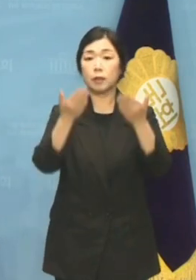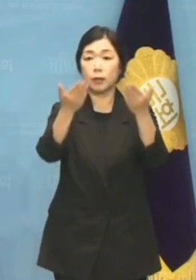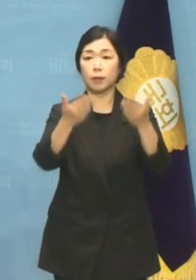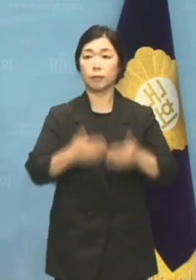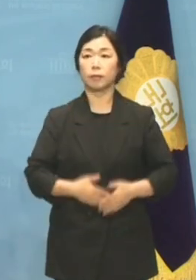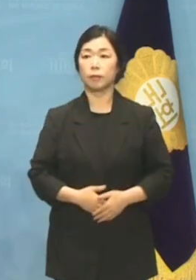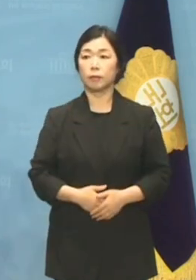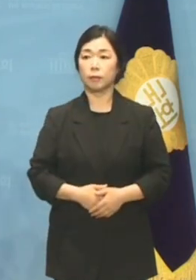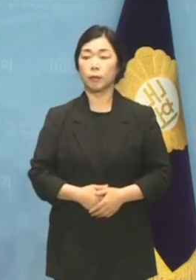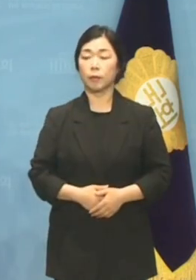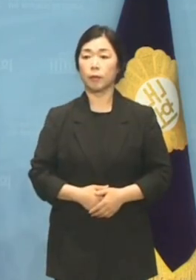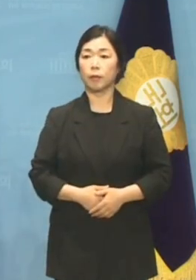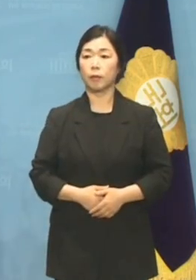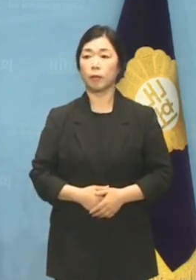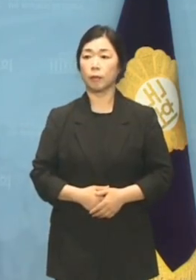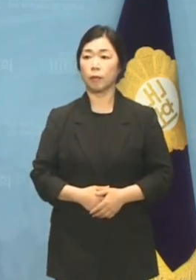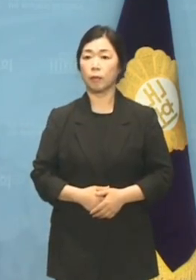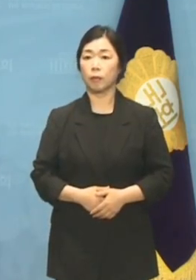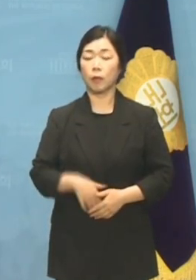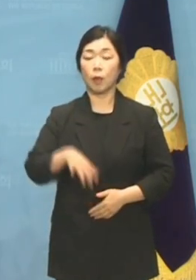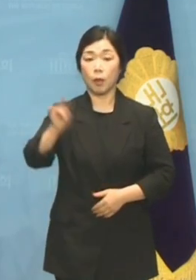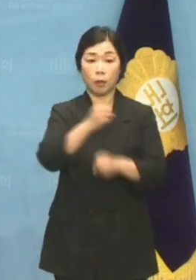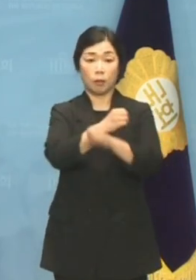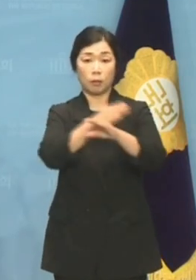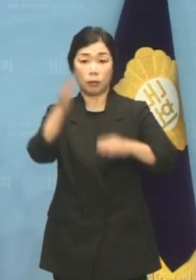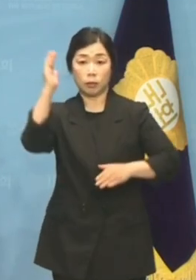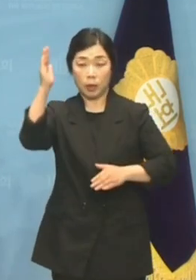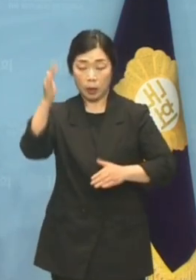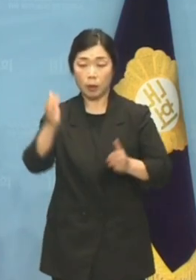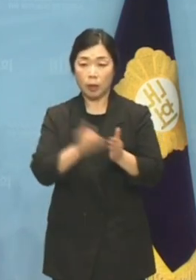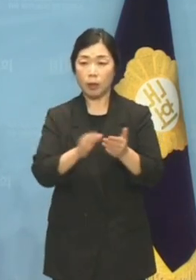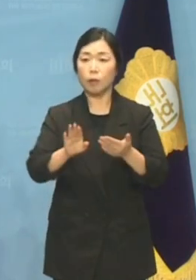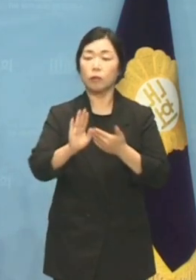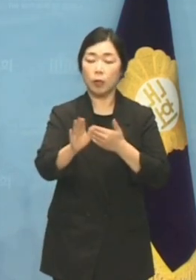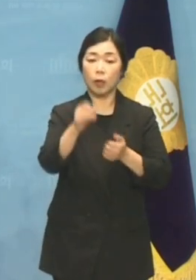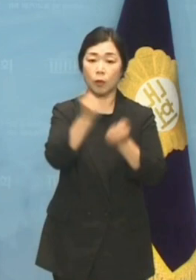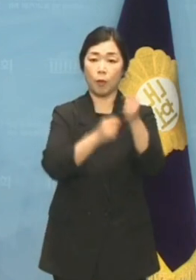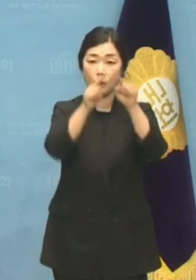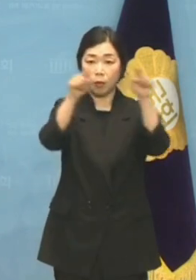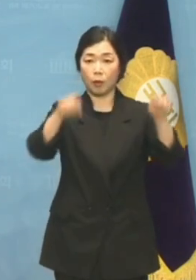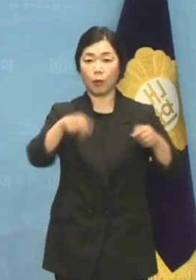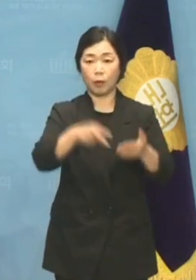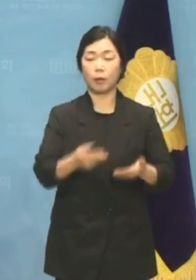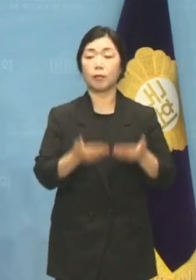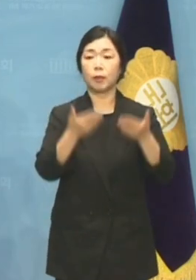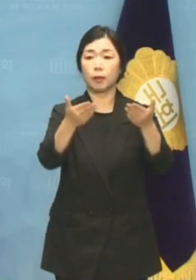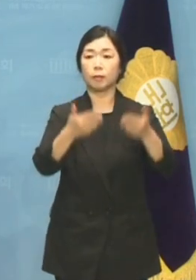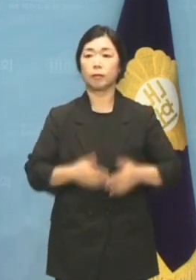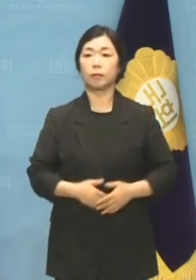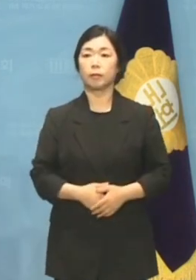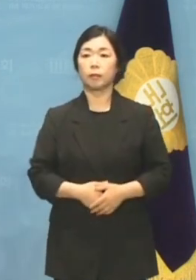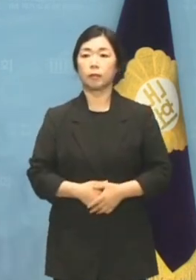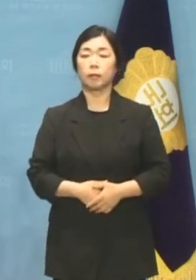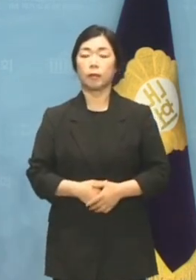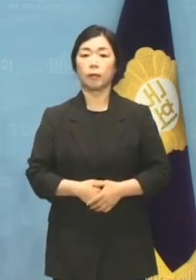있겠습니다. 예, 저 모두 발언 이어서 성명서 낭독이 있겠습니다.